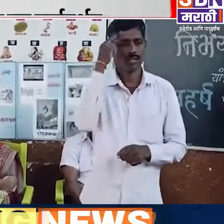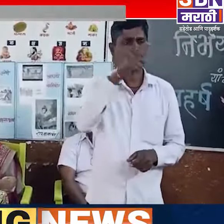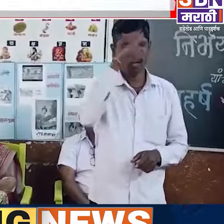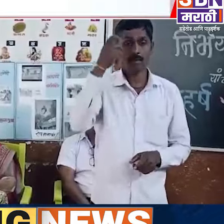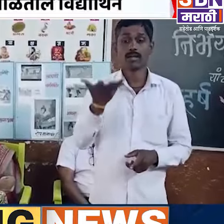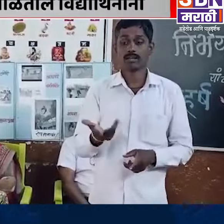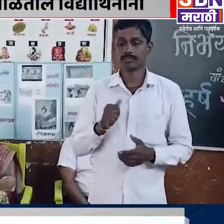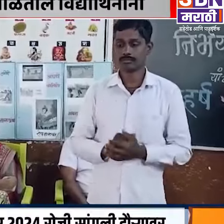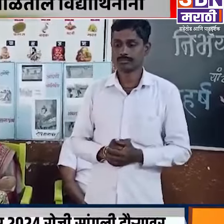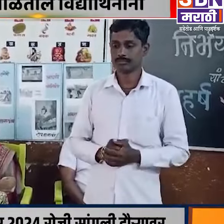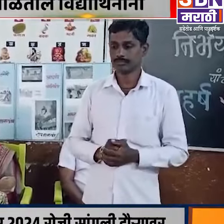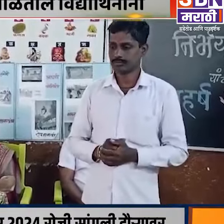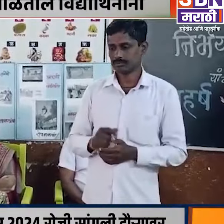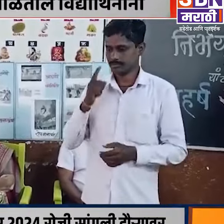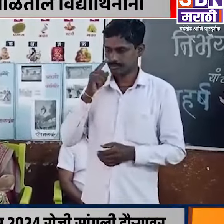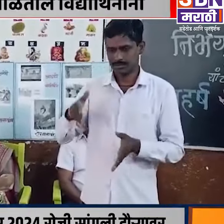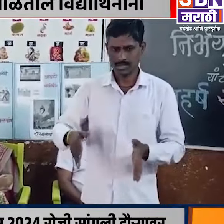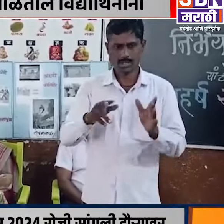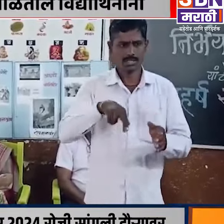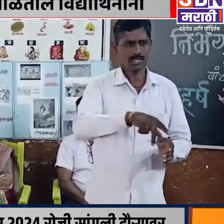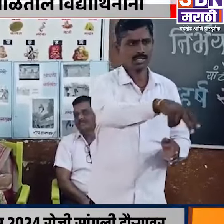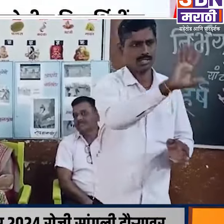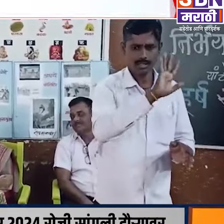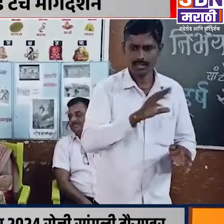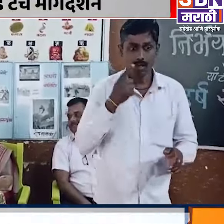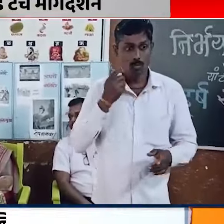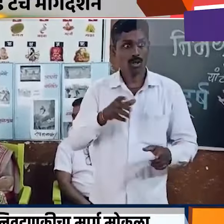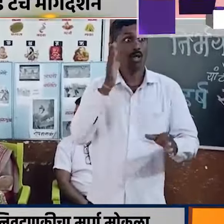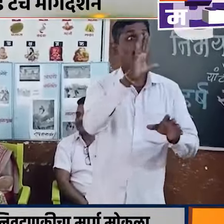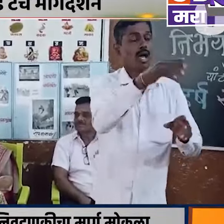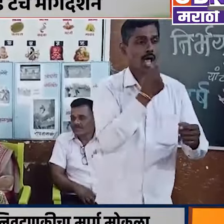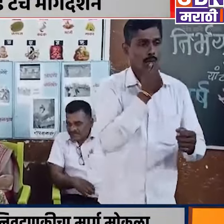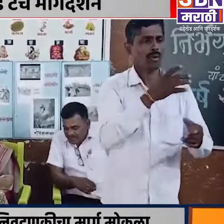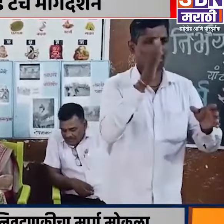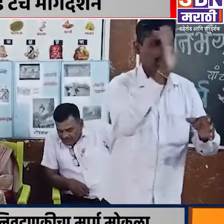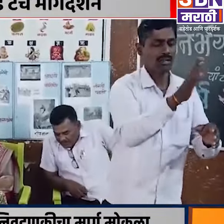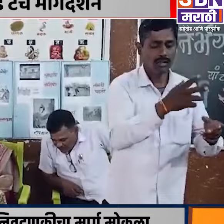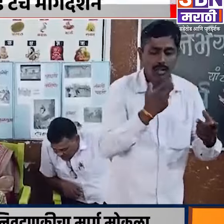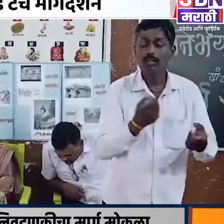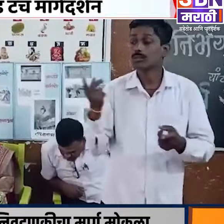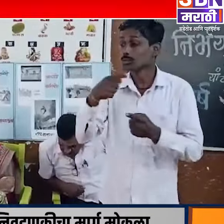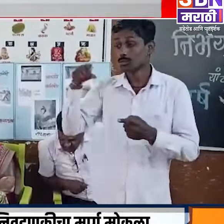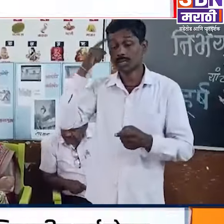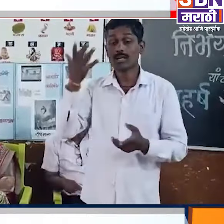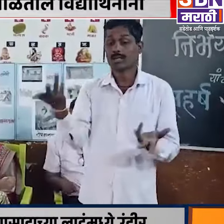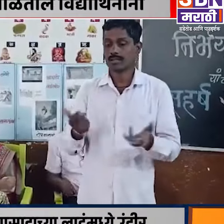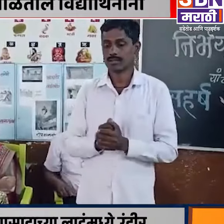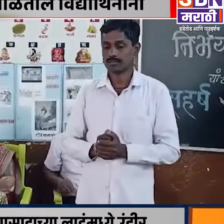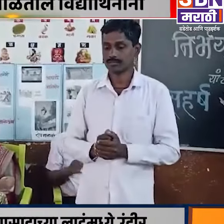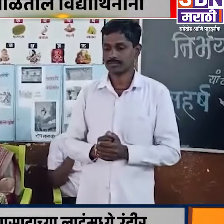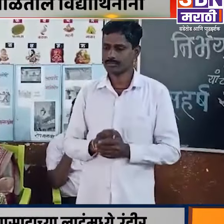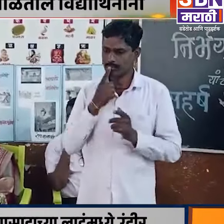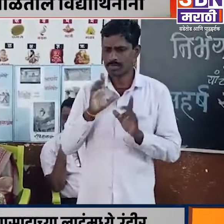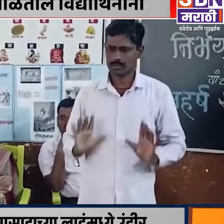नंबर 10 91 112 वर तात्काळ संपन्न करण्याबाबत मार्गदर्शन केले ब्युरो रिपोर्ट